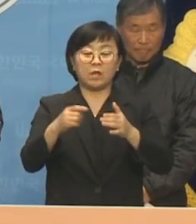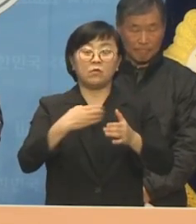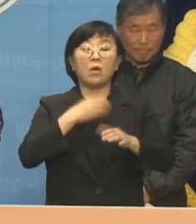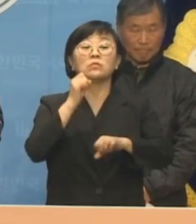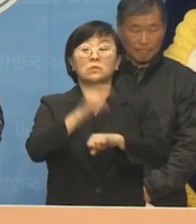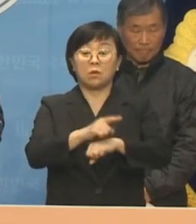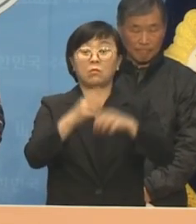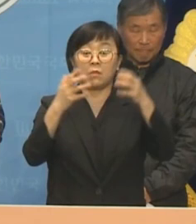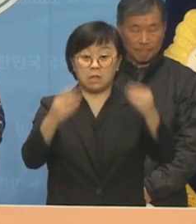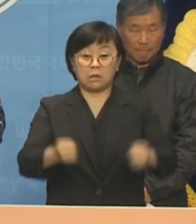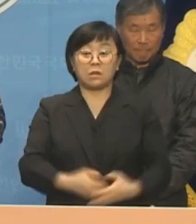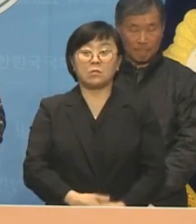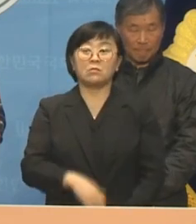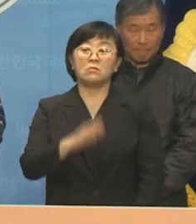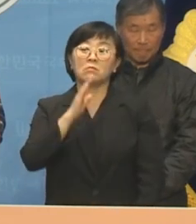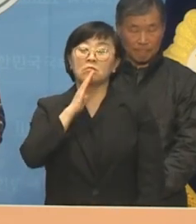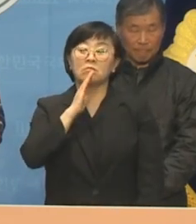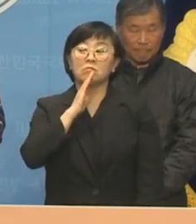위험성이 많고